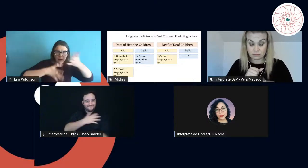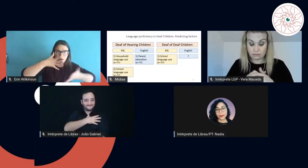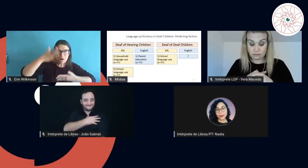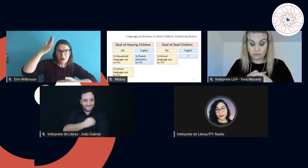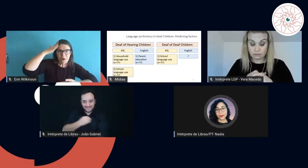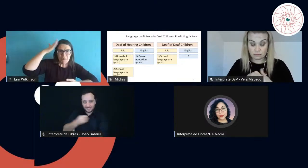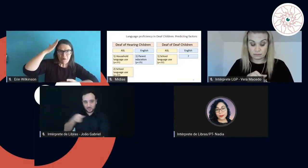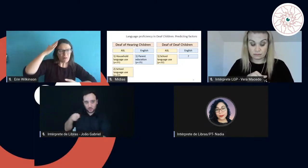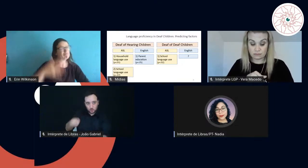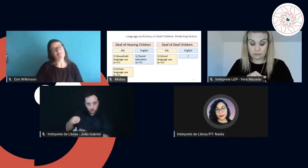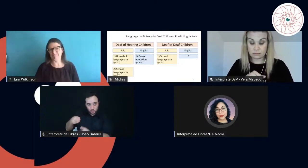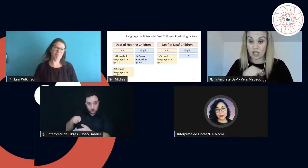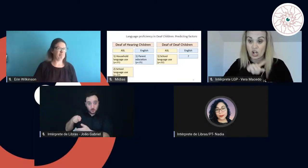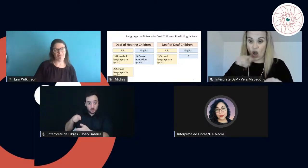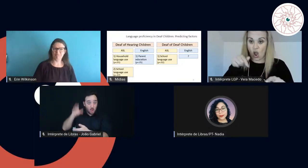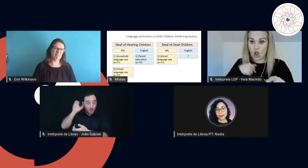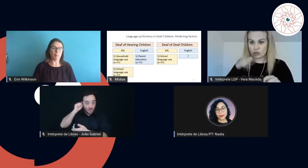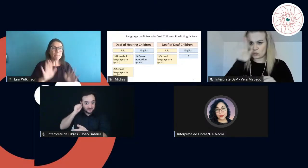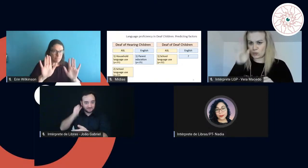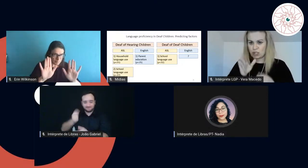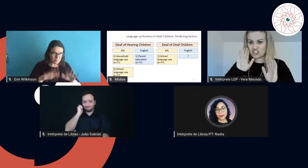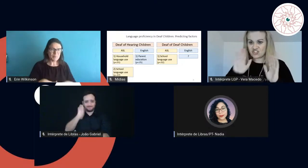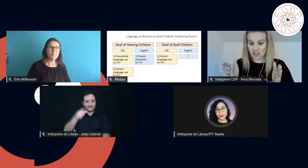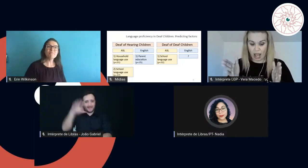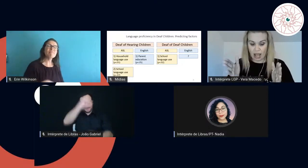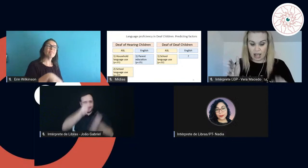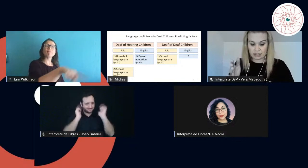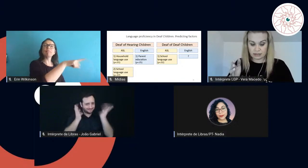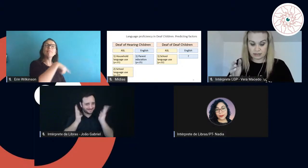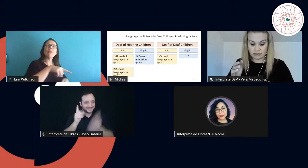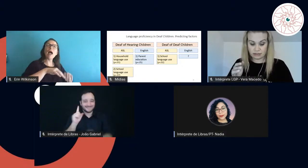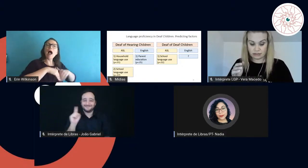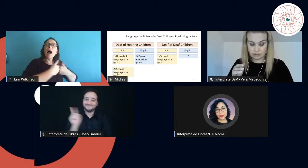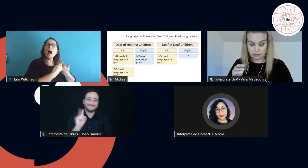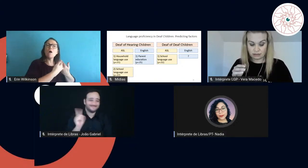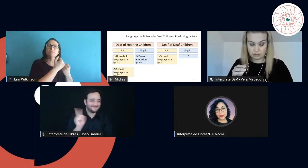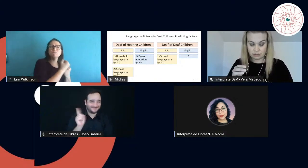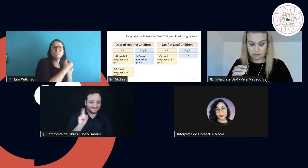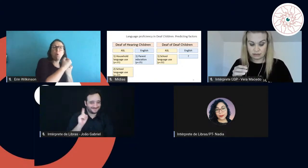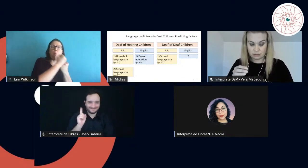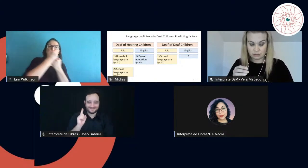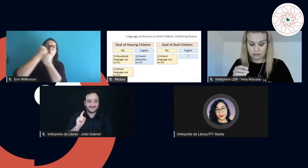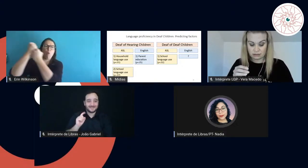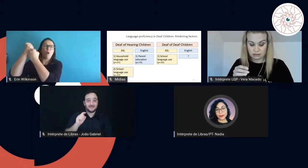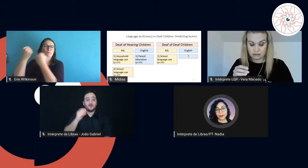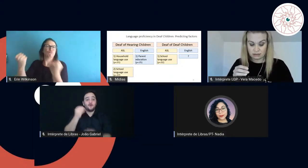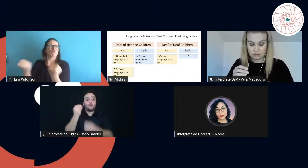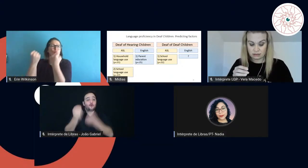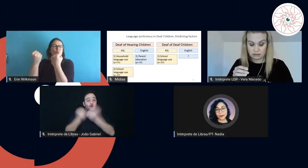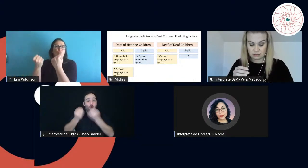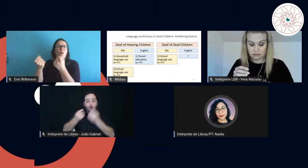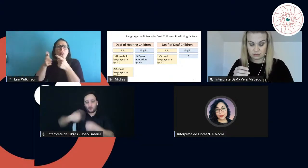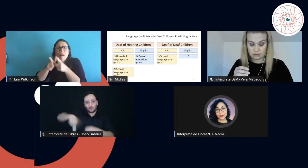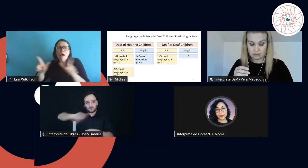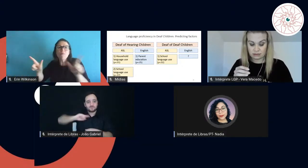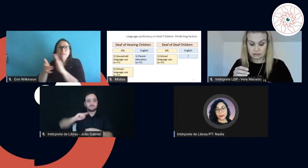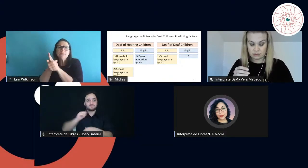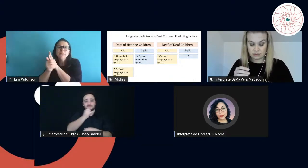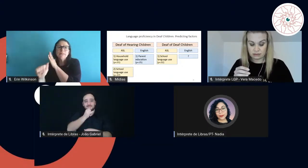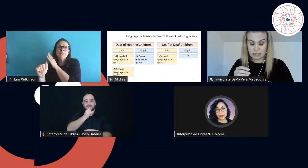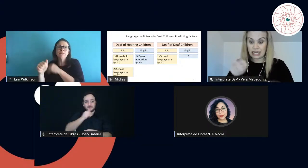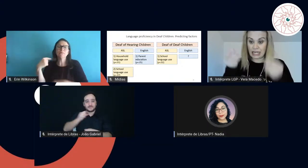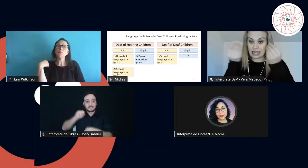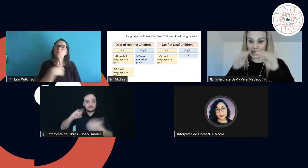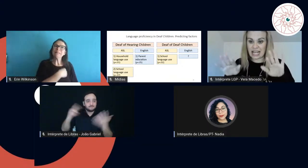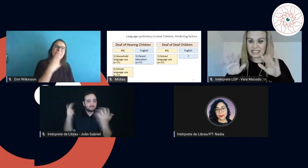que nós nós já sabemos, já não é, enfim, segredo para ninguém de que crianças nascidas